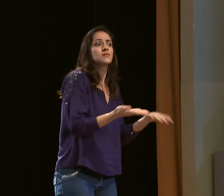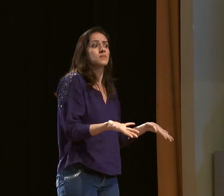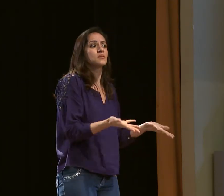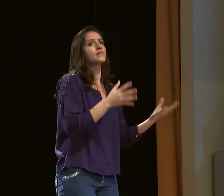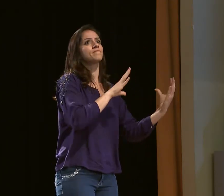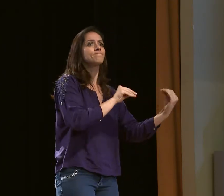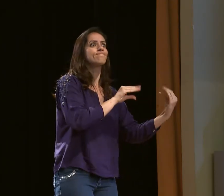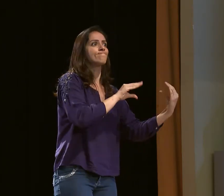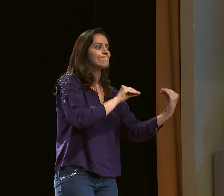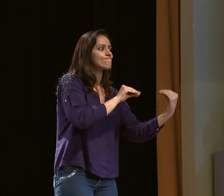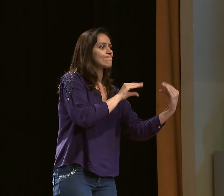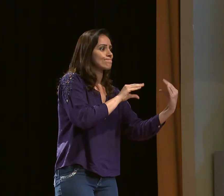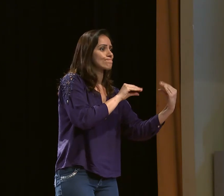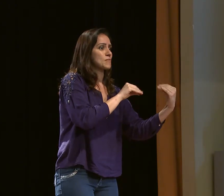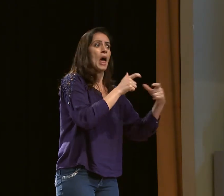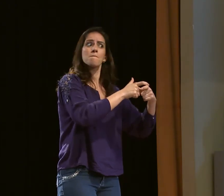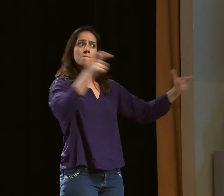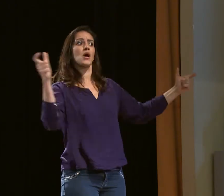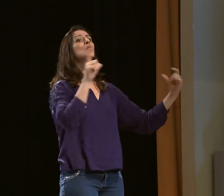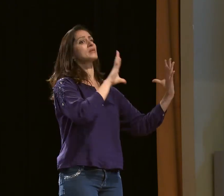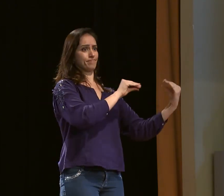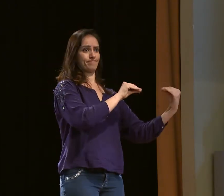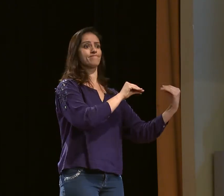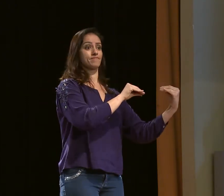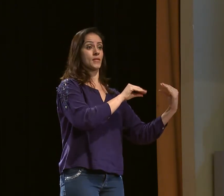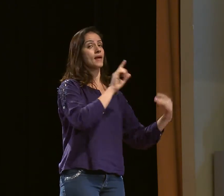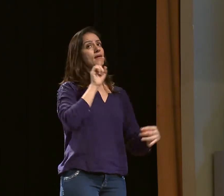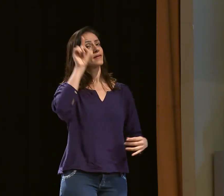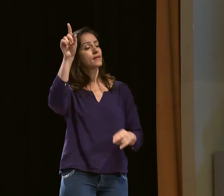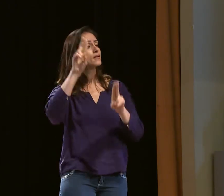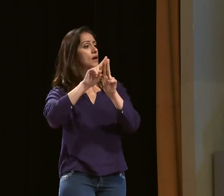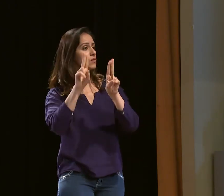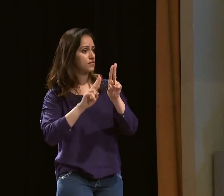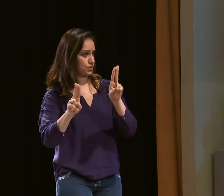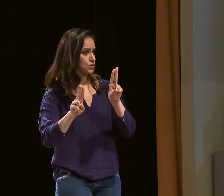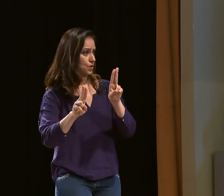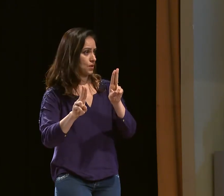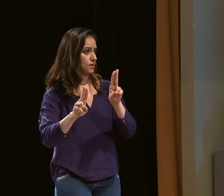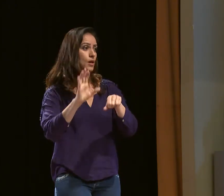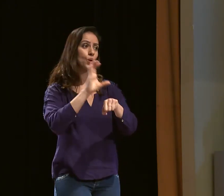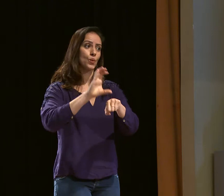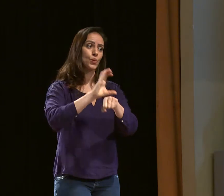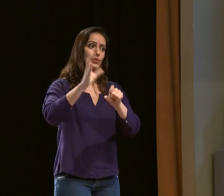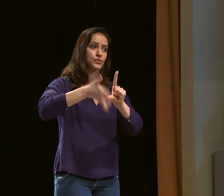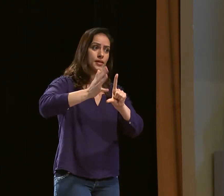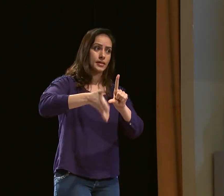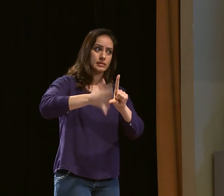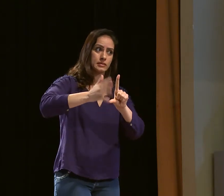sinais, por que que não usam? Por que que usa a língua oral? A maioria usa a língua oral. Lá na UFRJ, o curso de